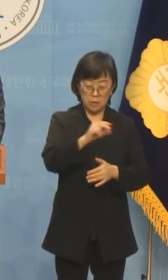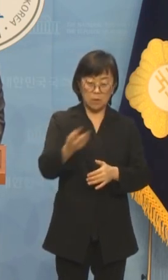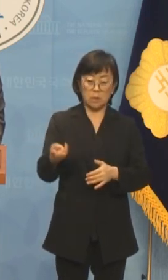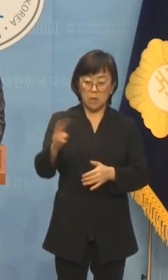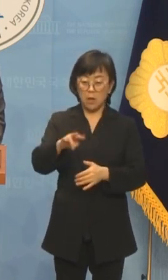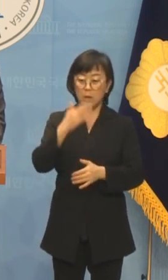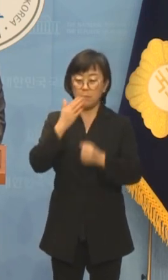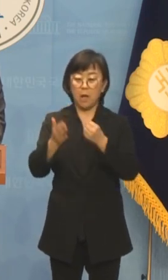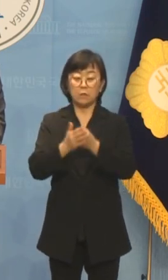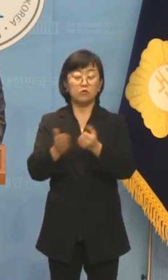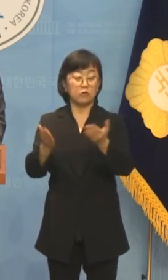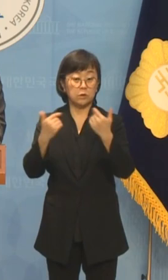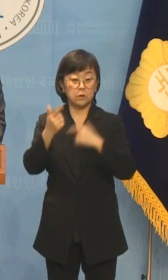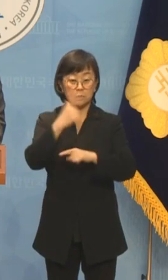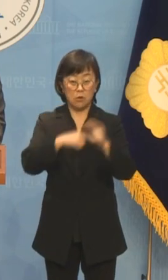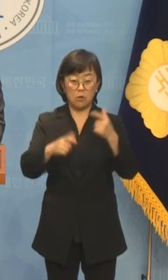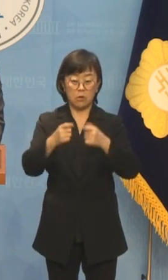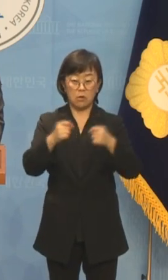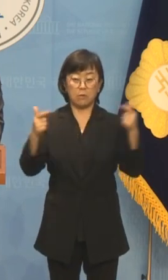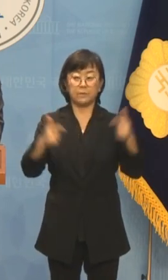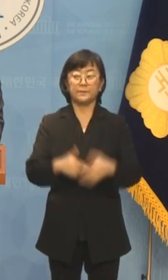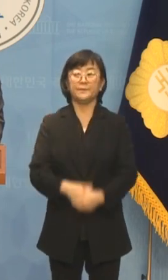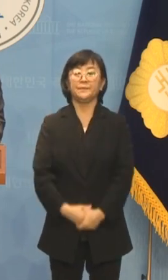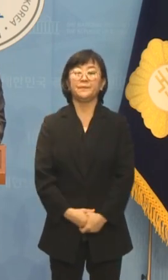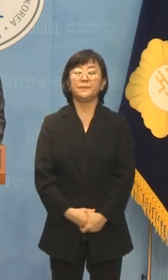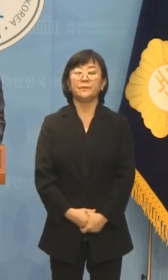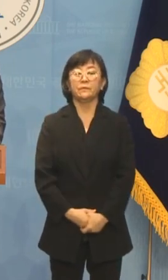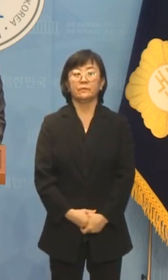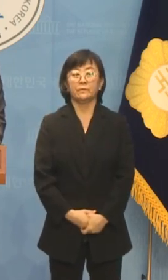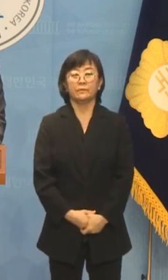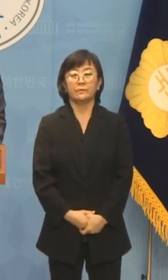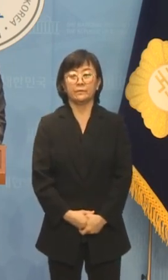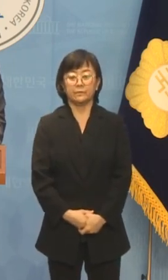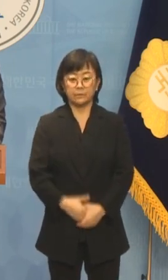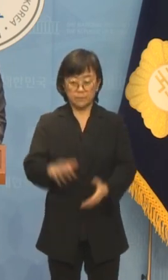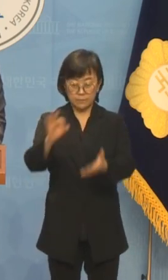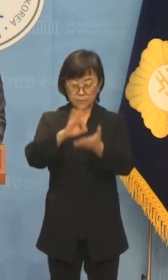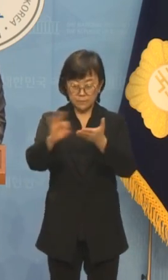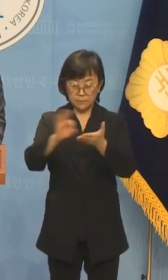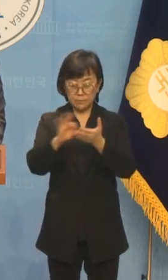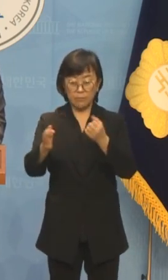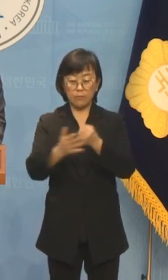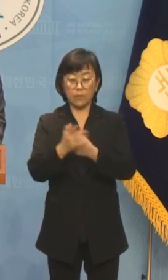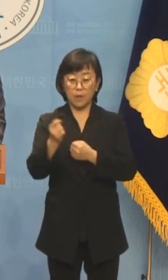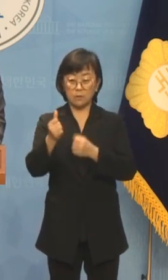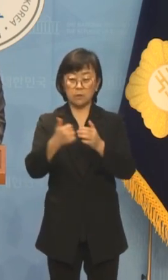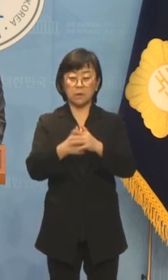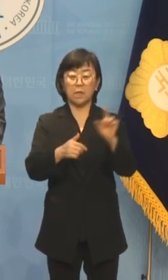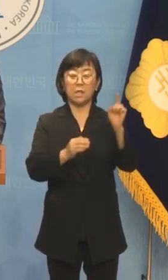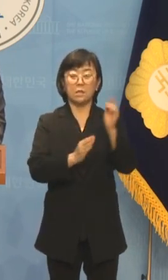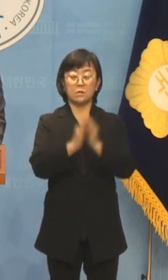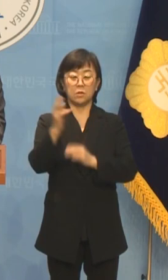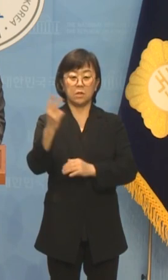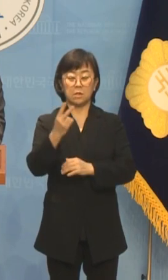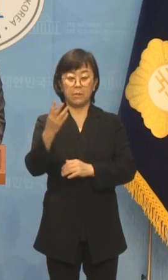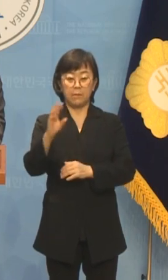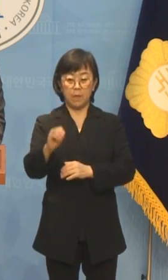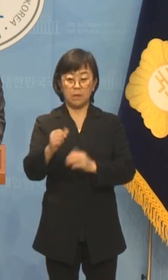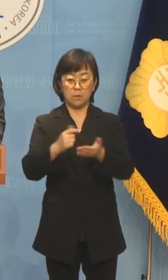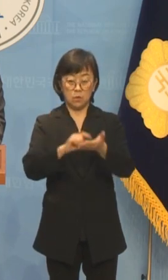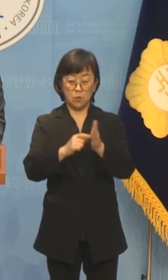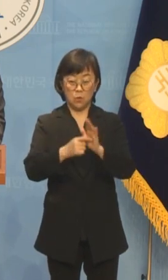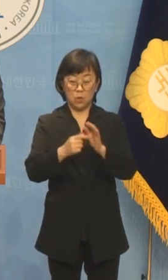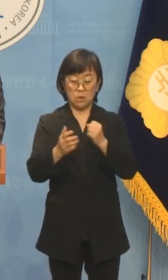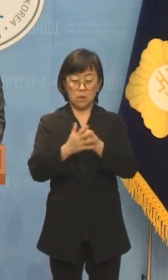전환하는 유인이 더 높을 것입니다. 소요 예산도 적을 경우 1조 2천만 원